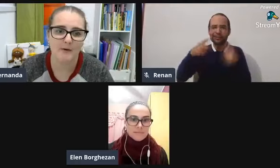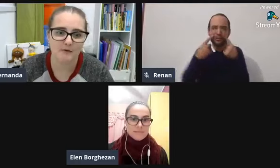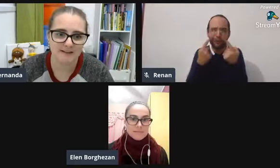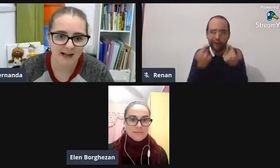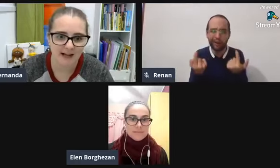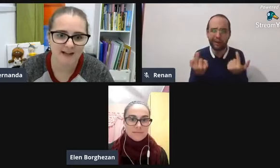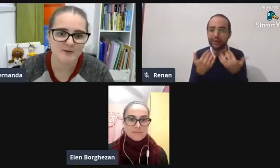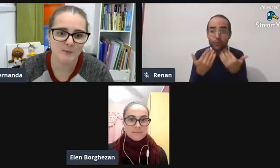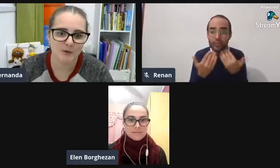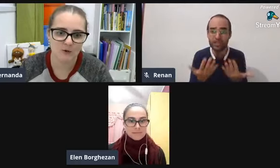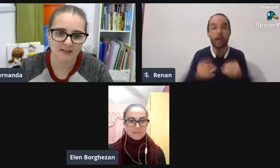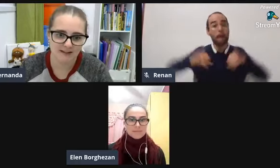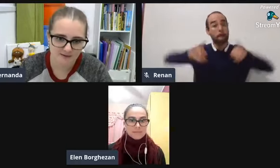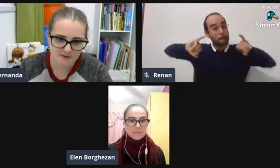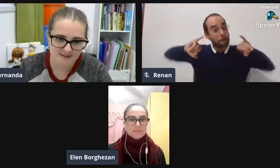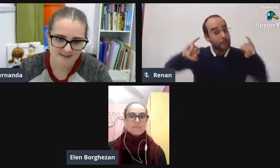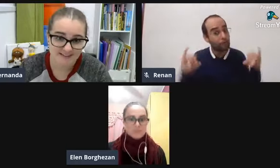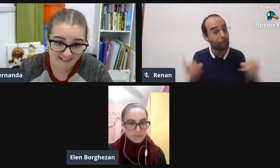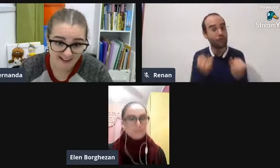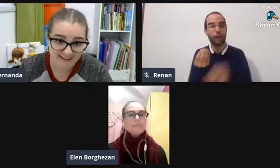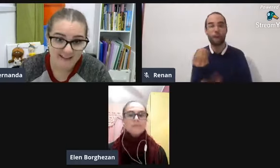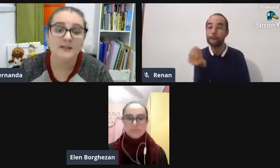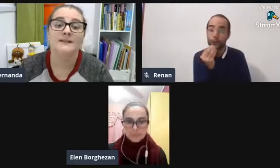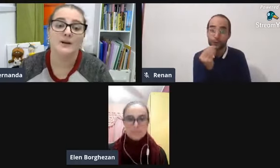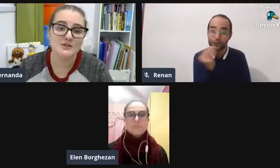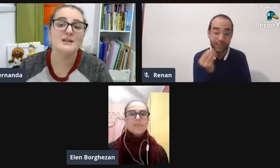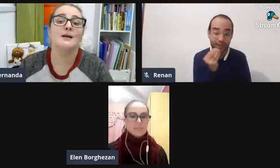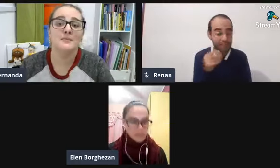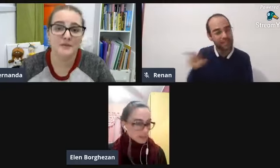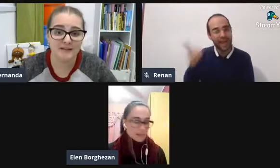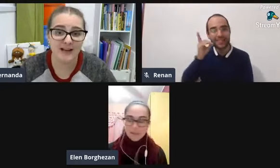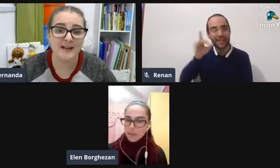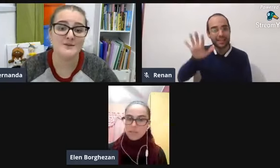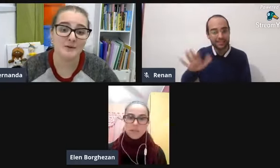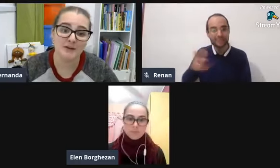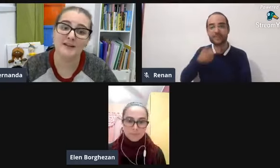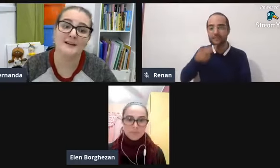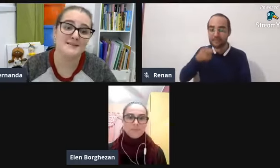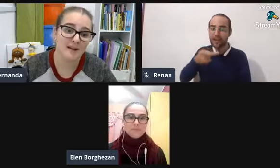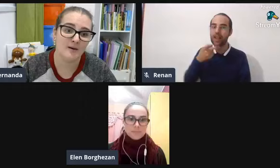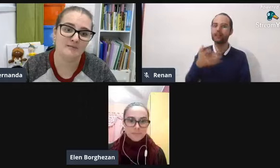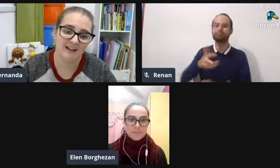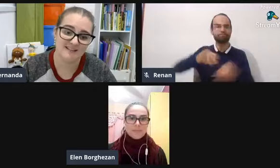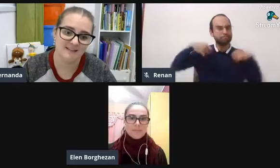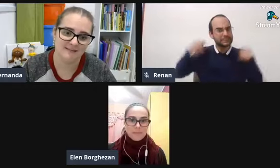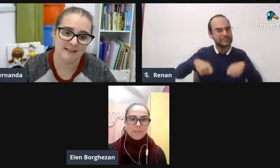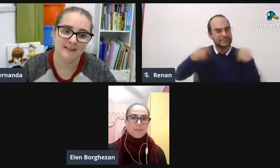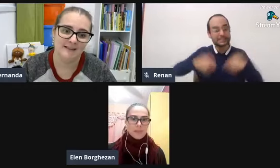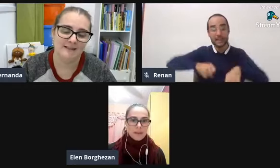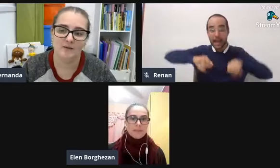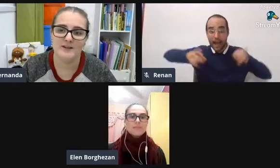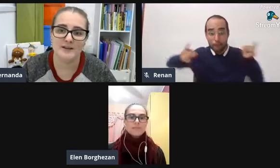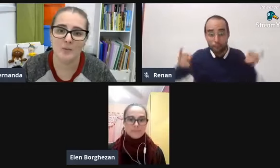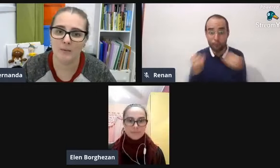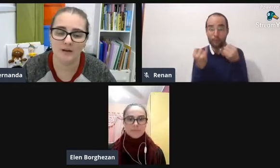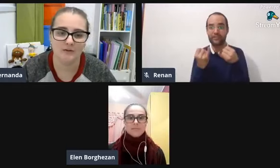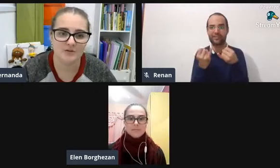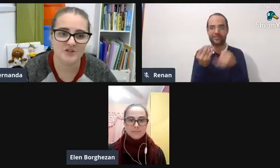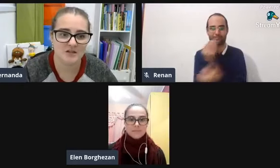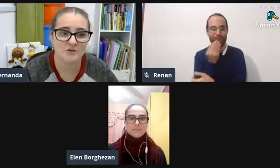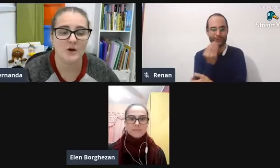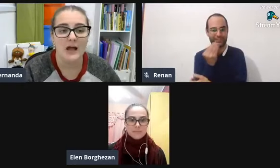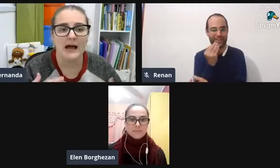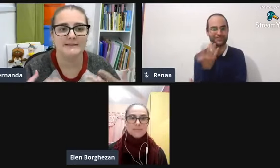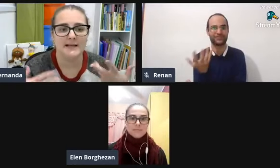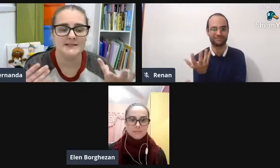isso, aproveitar as oportunidades, né? Então, a gente tem que aproveitar as oportunidades que acontecem. Então, esse é o